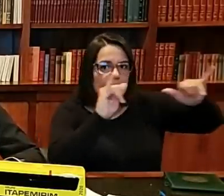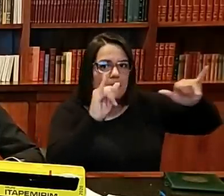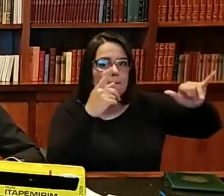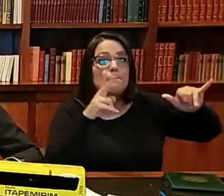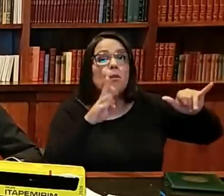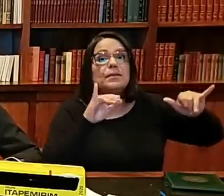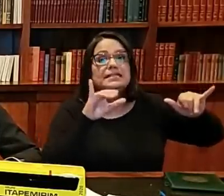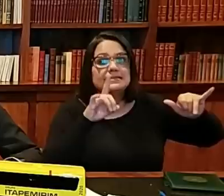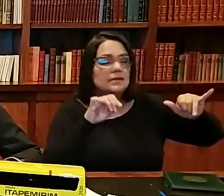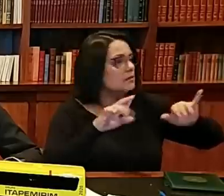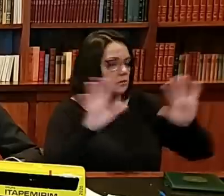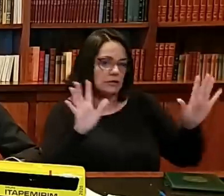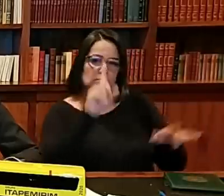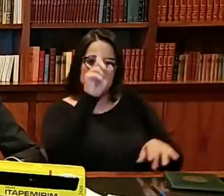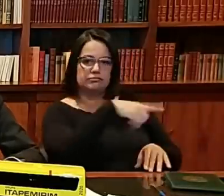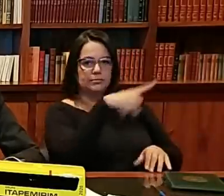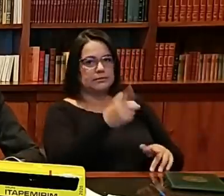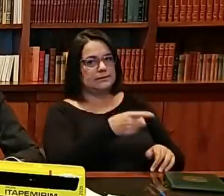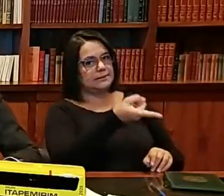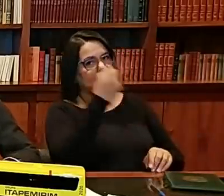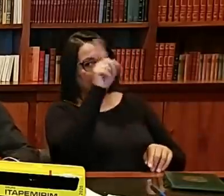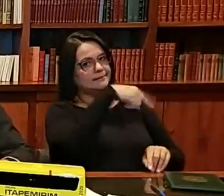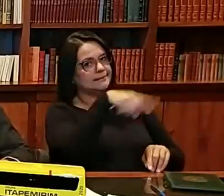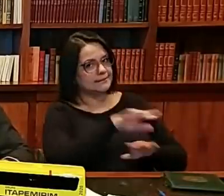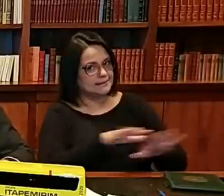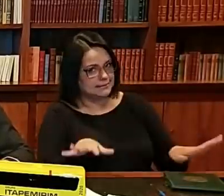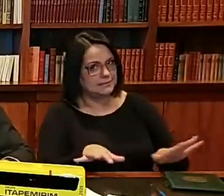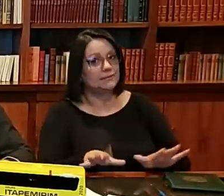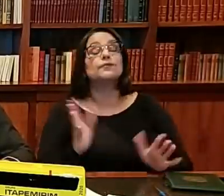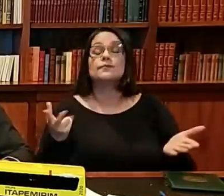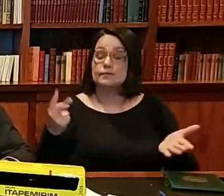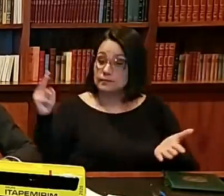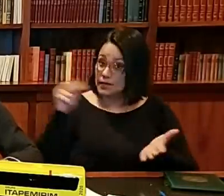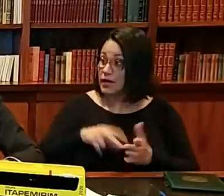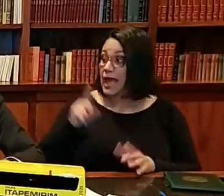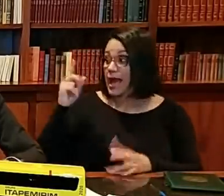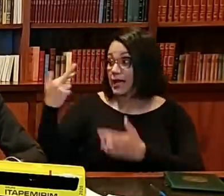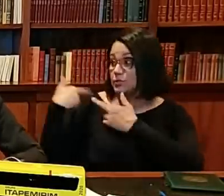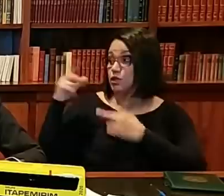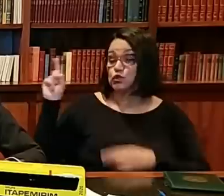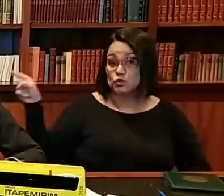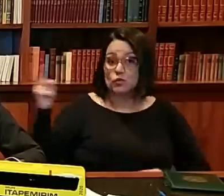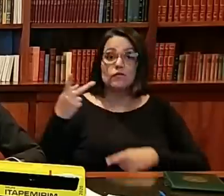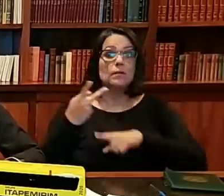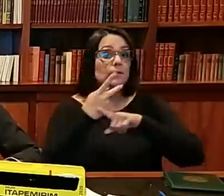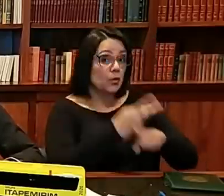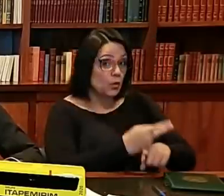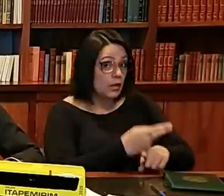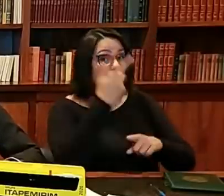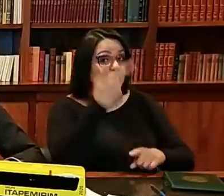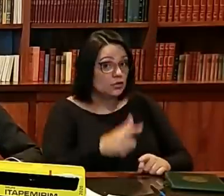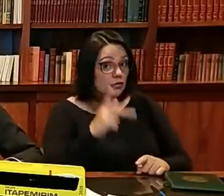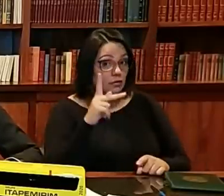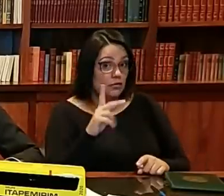então, foi rescindido. E agora eu falei lá que a responsabilidade é tua. Vamos procurar a Petrobras novamente, se